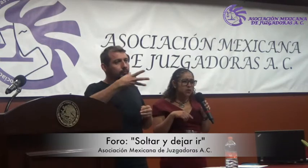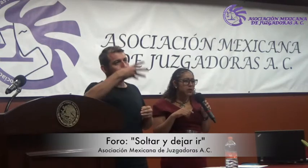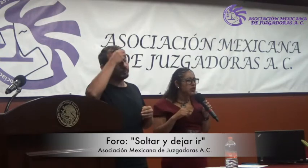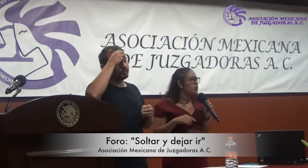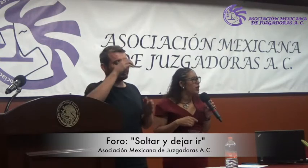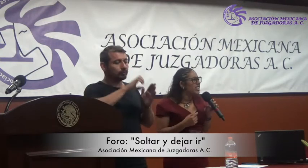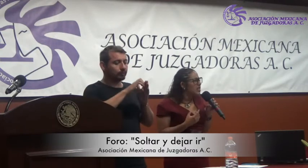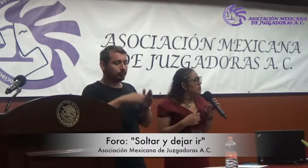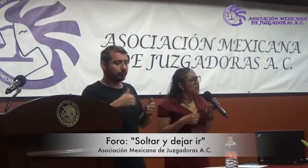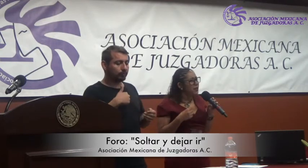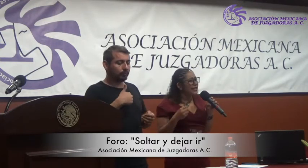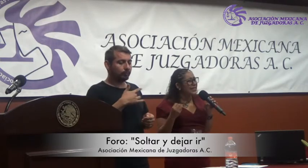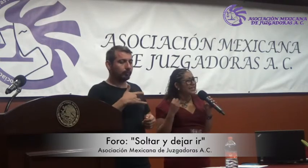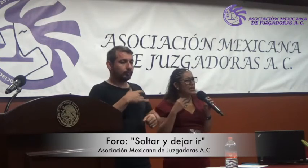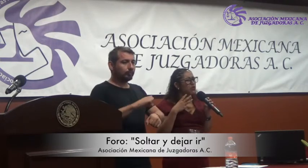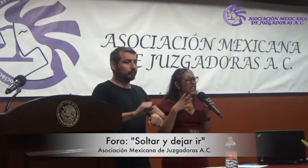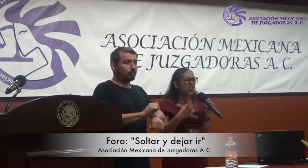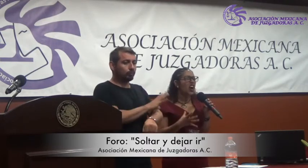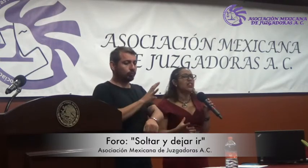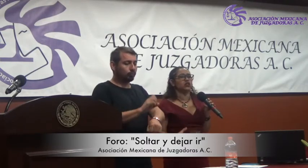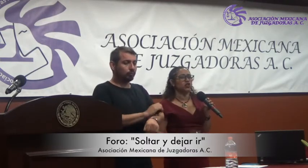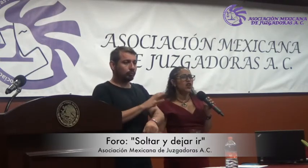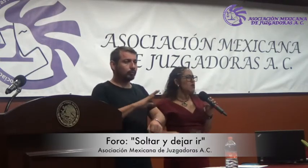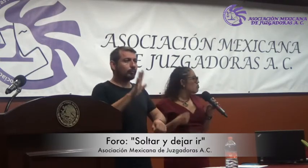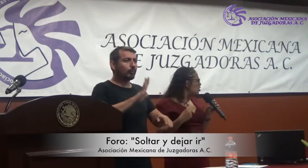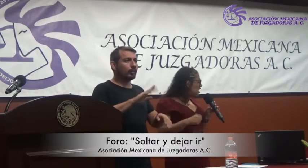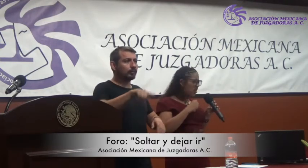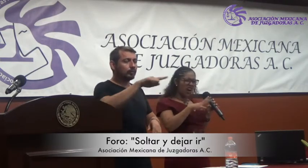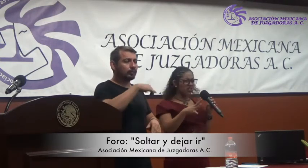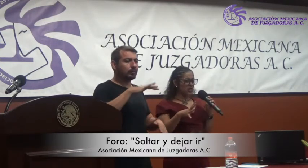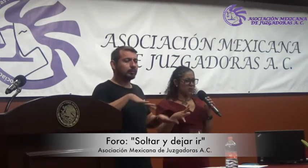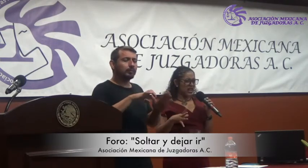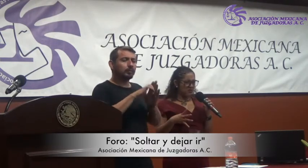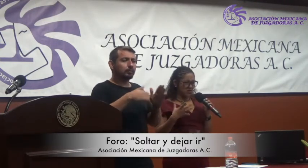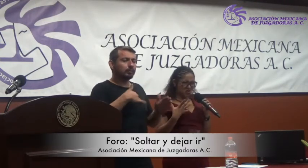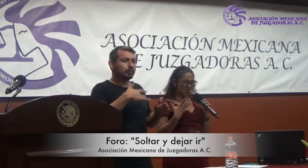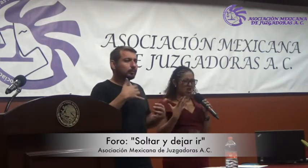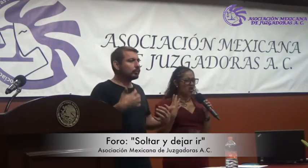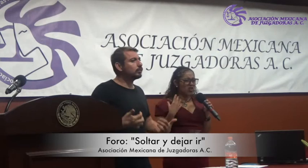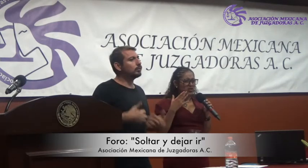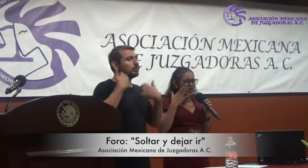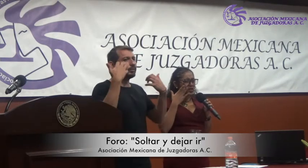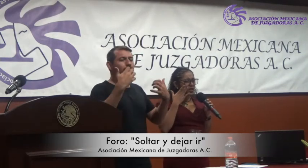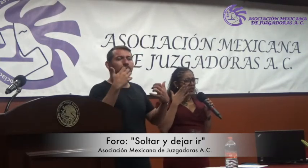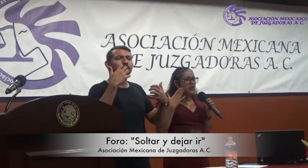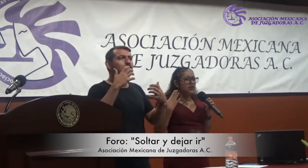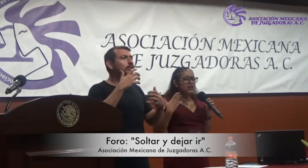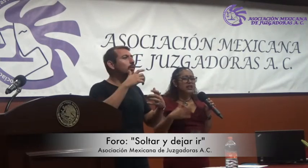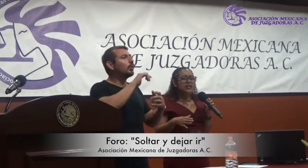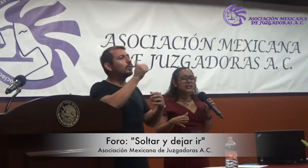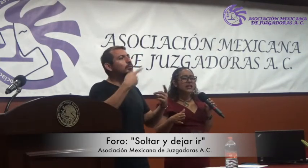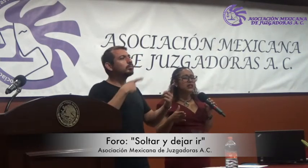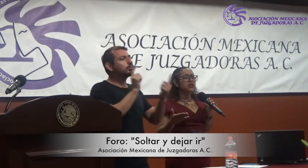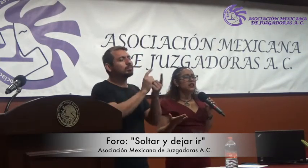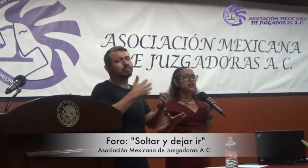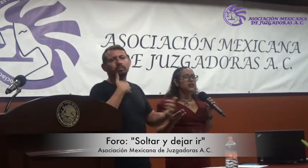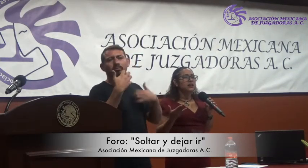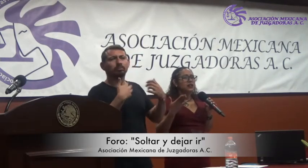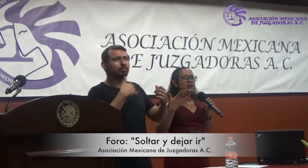en ese momento, porque de repente parece que estamos enojados, muy enojados y peleamos con todos y